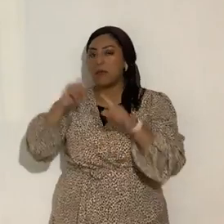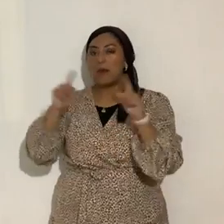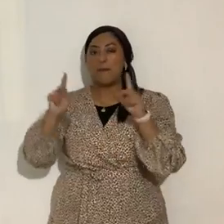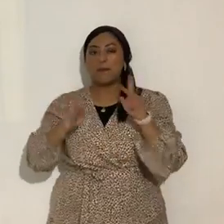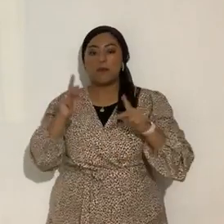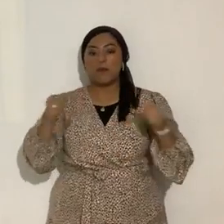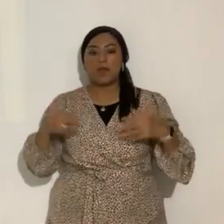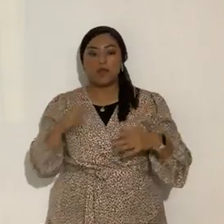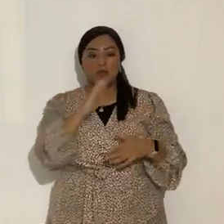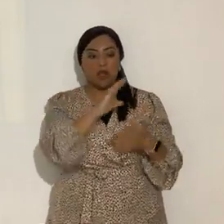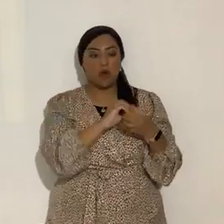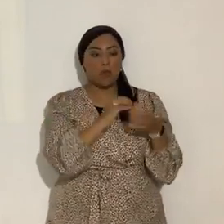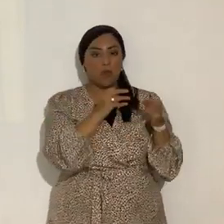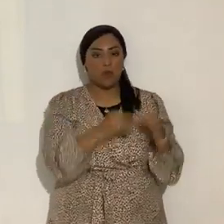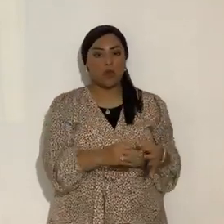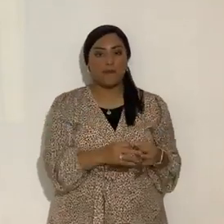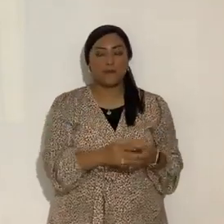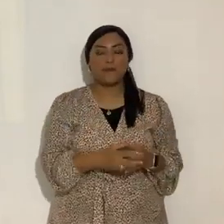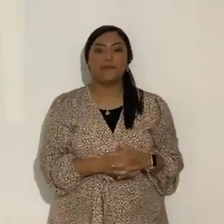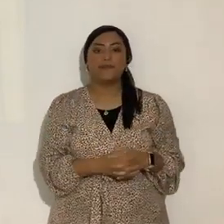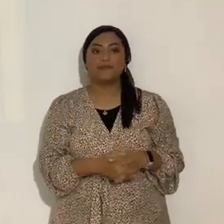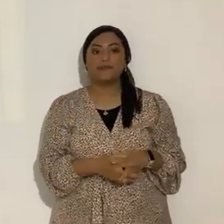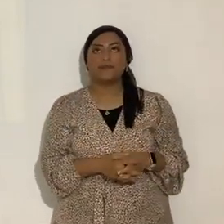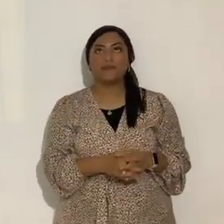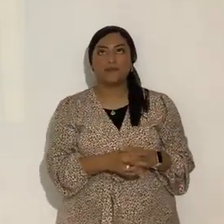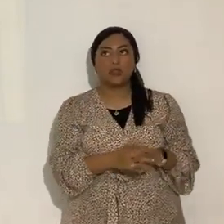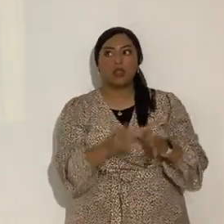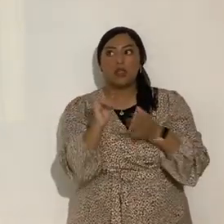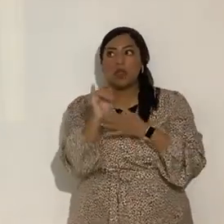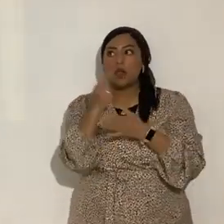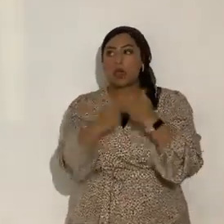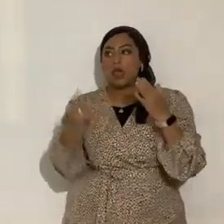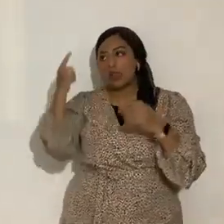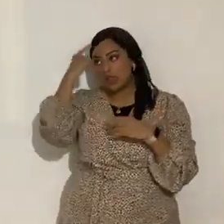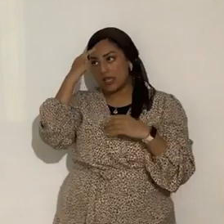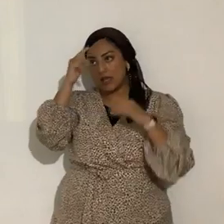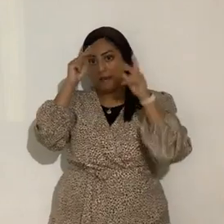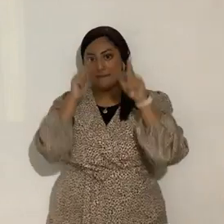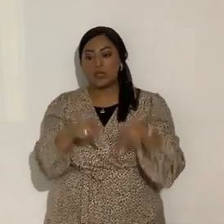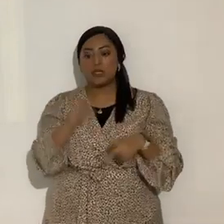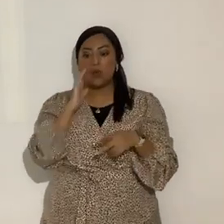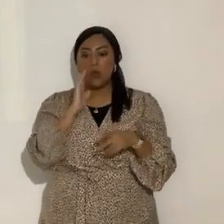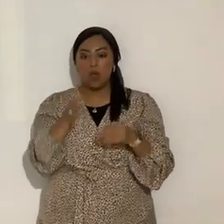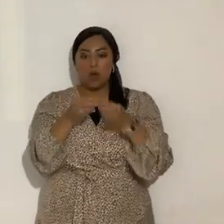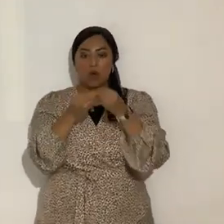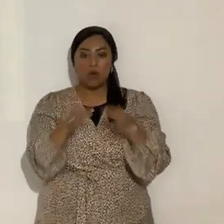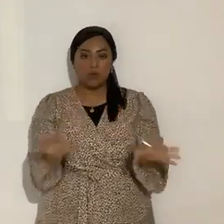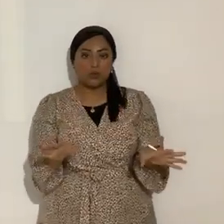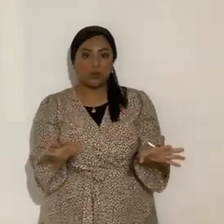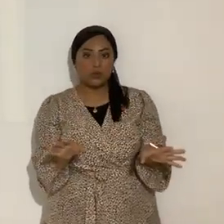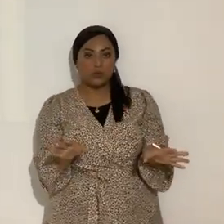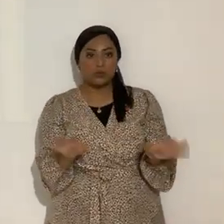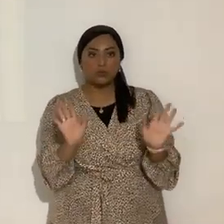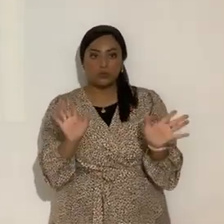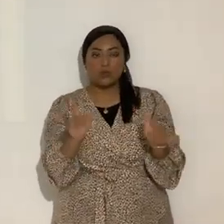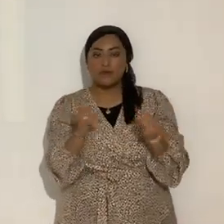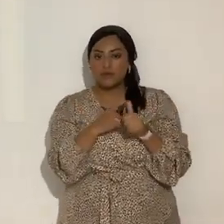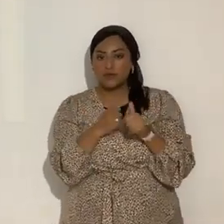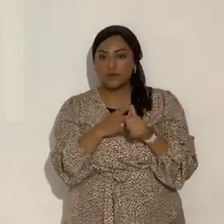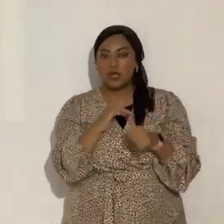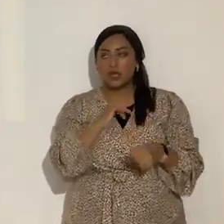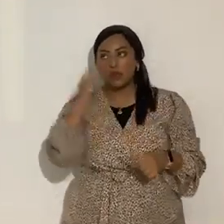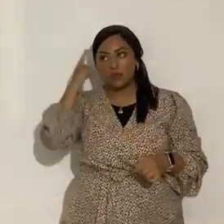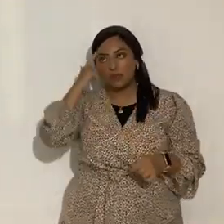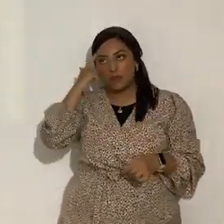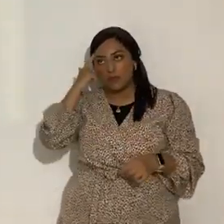de la persona, ¿sí? Es lo que piensa que perdería una persona. A ver, lo primero que se me